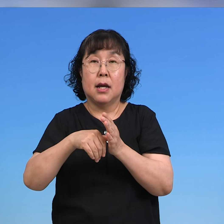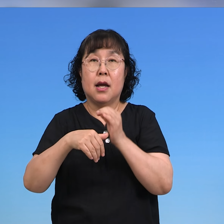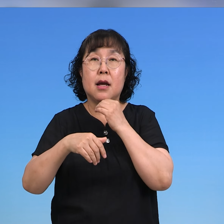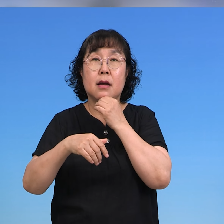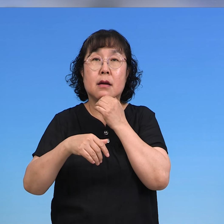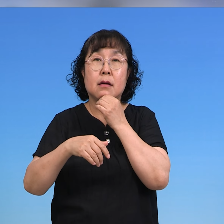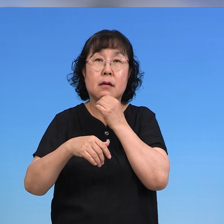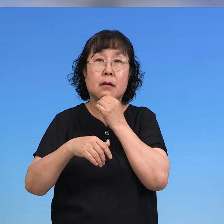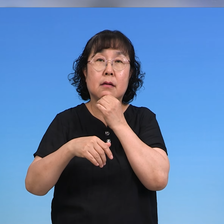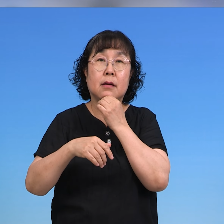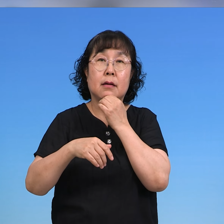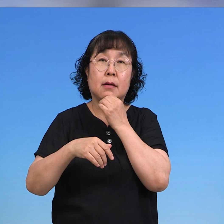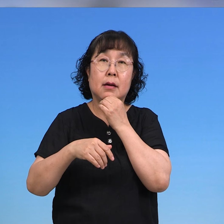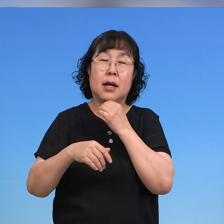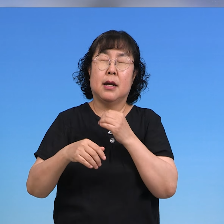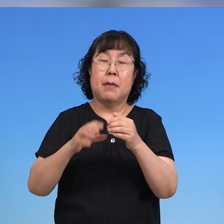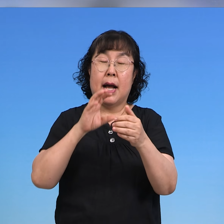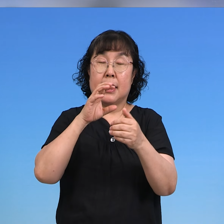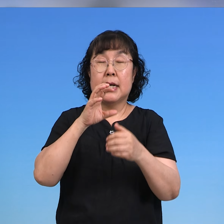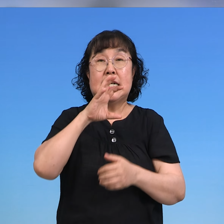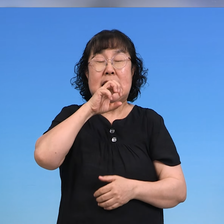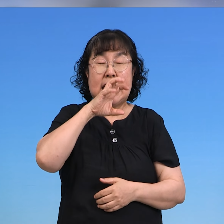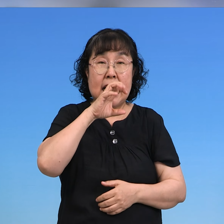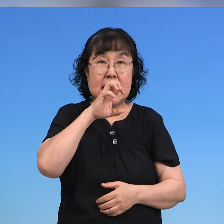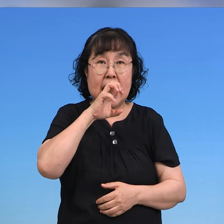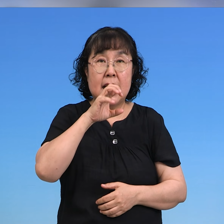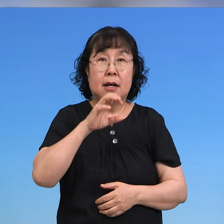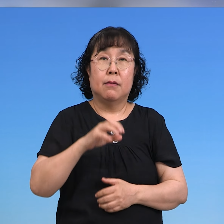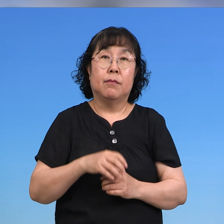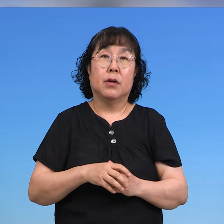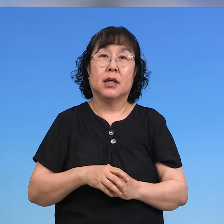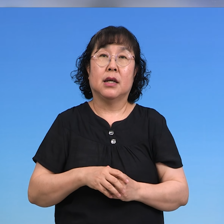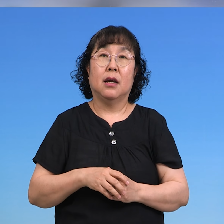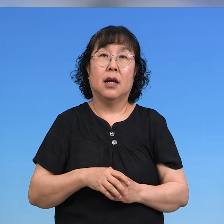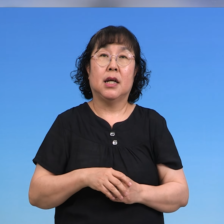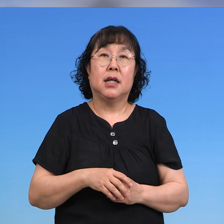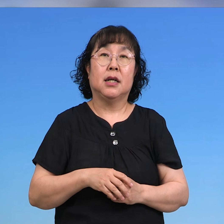그래. 이 믿음이 없는 자야. 왜 두려워하느냐.